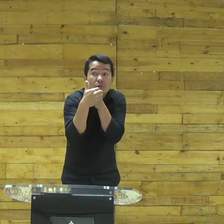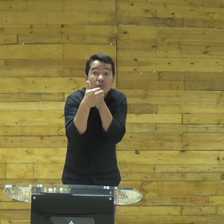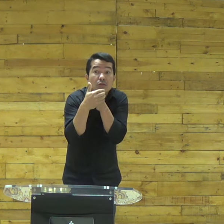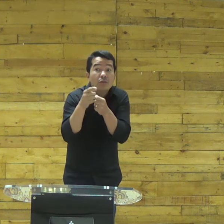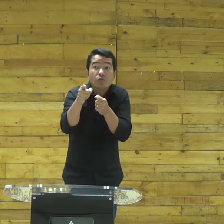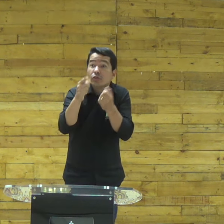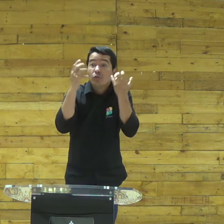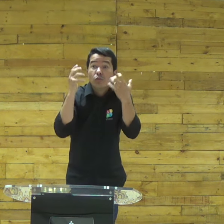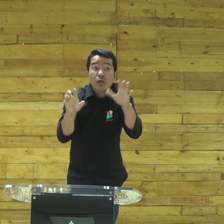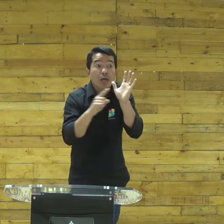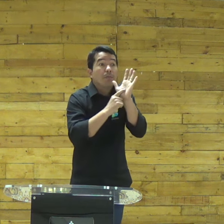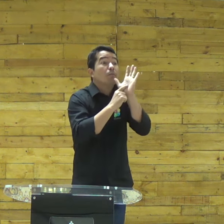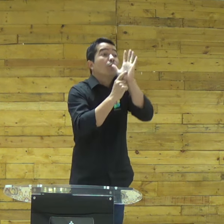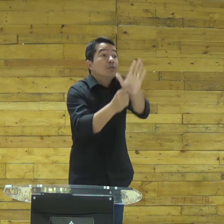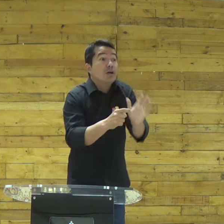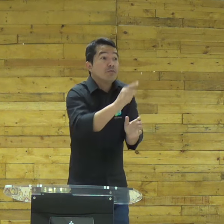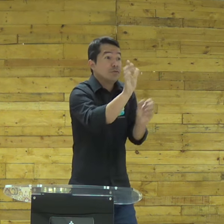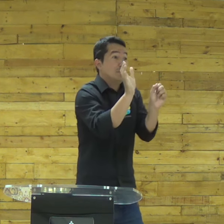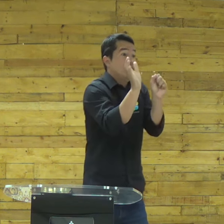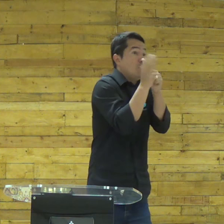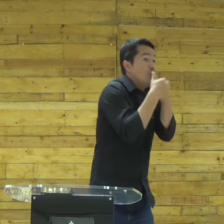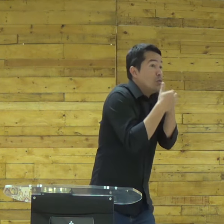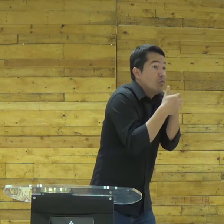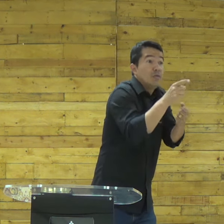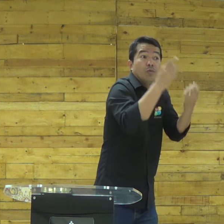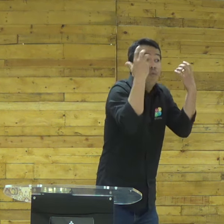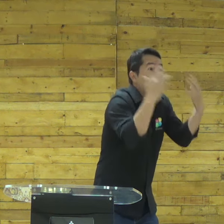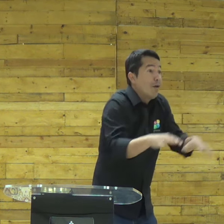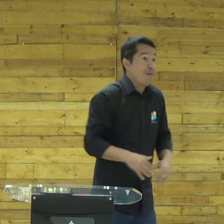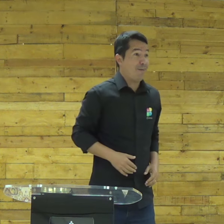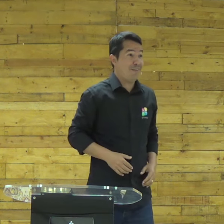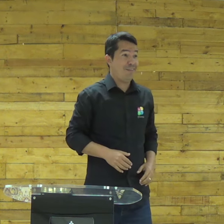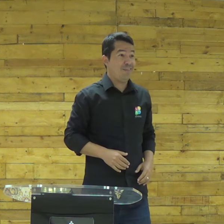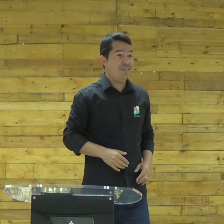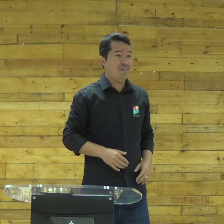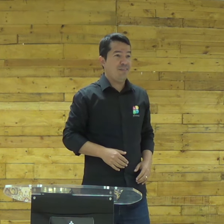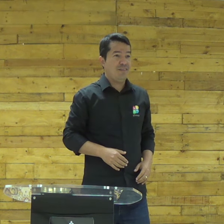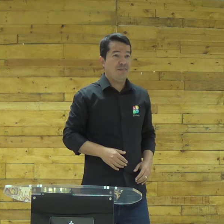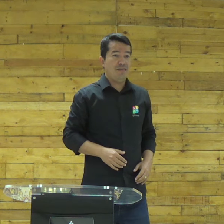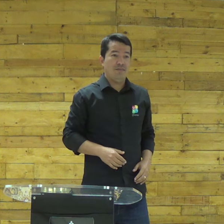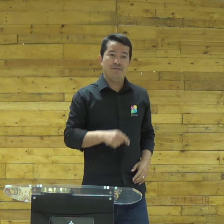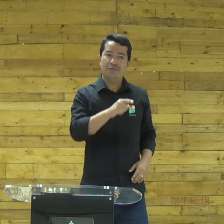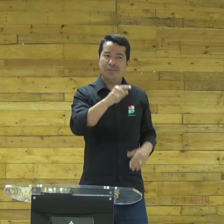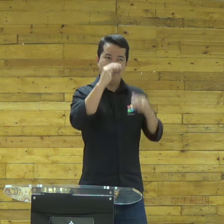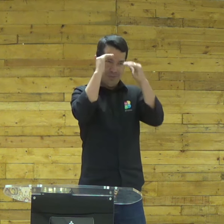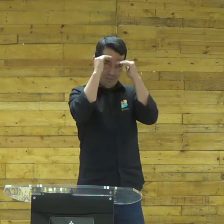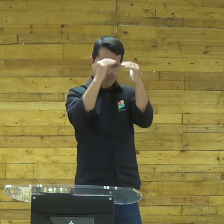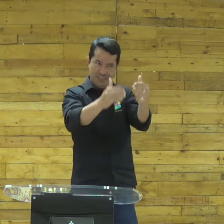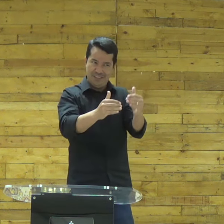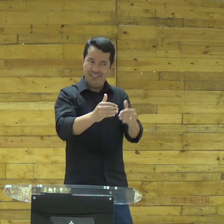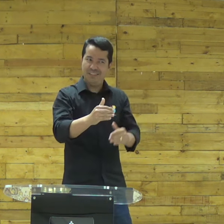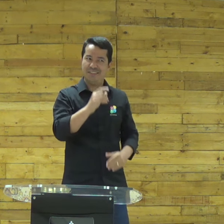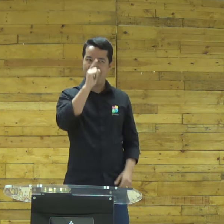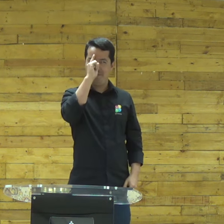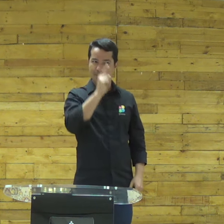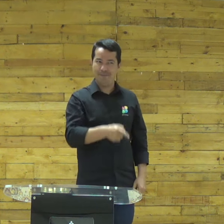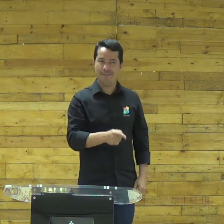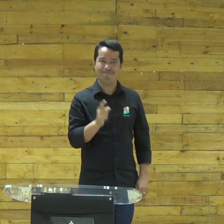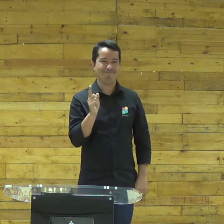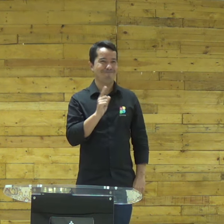se mantém em secreto você nunca fala de Jesus esconde você não está levando a